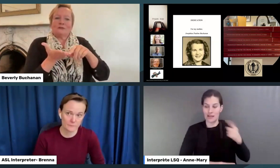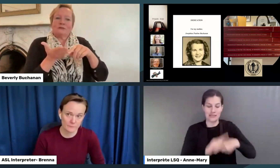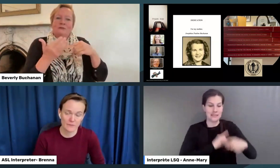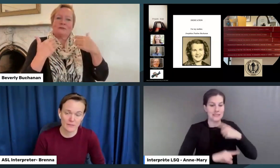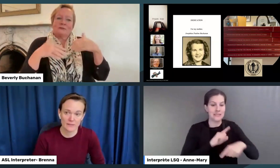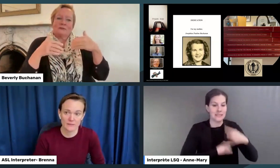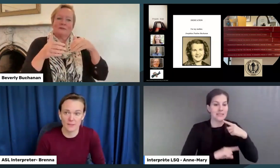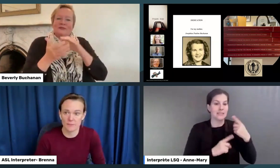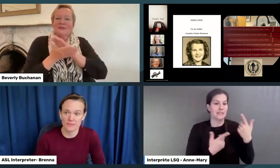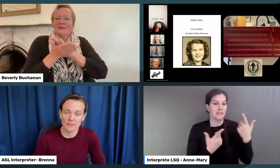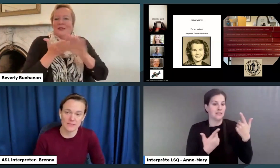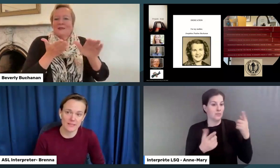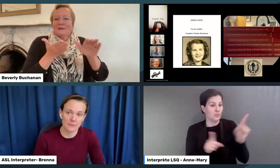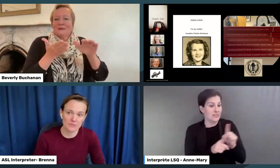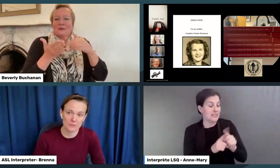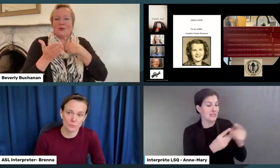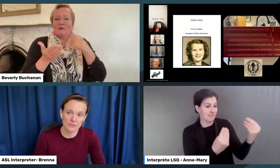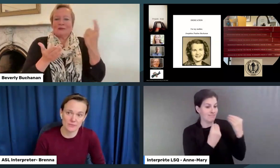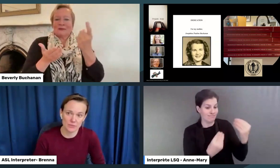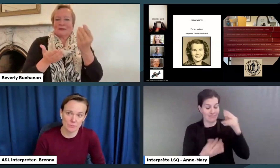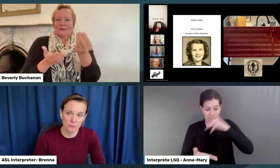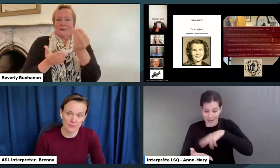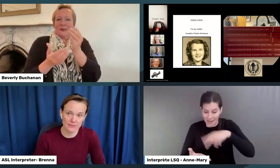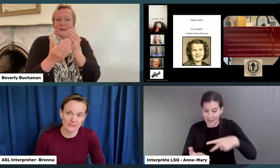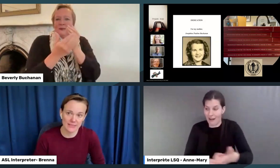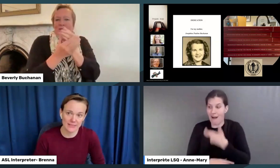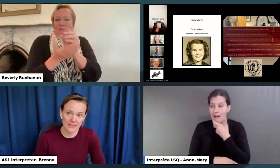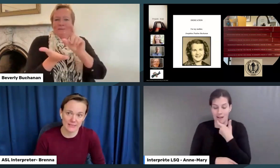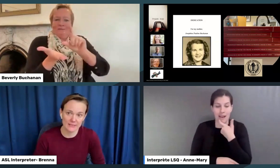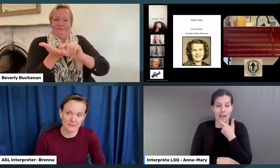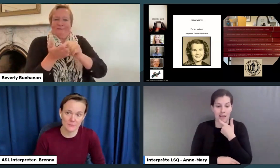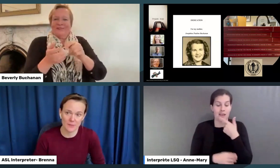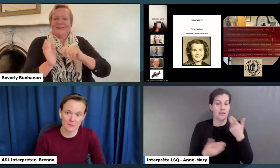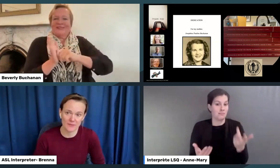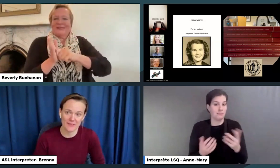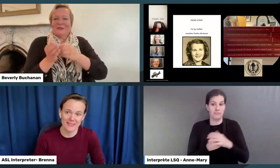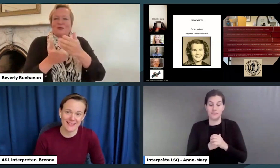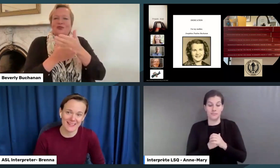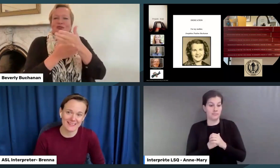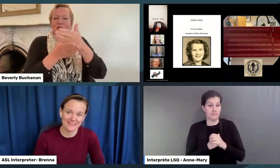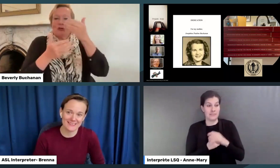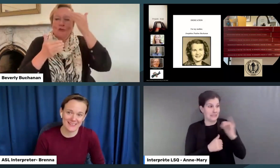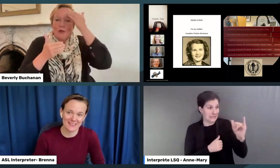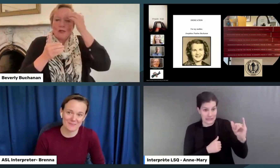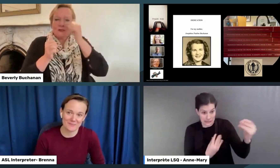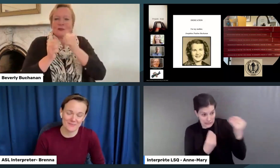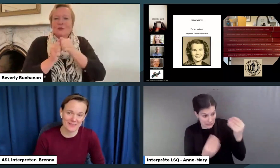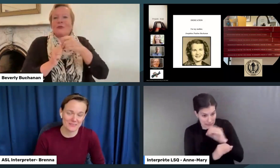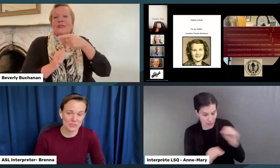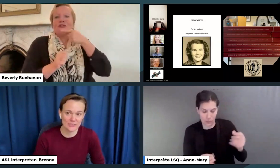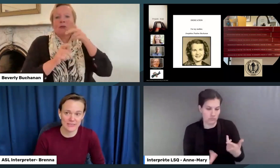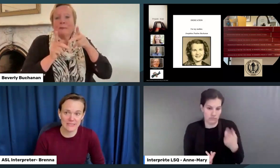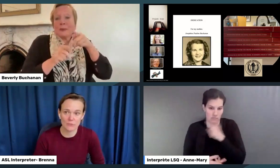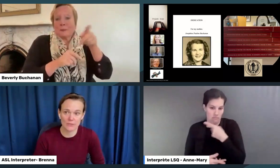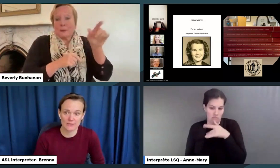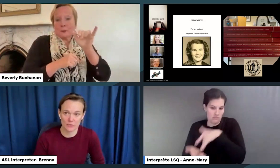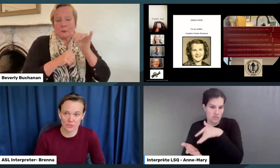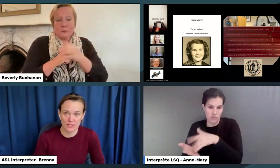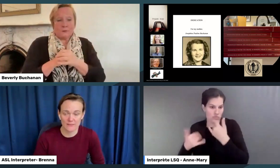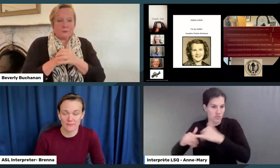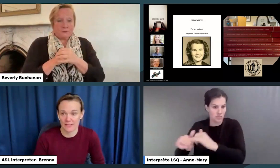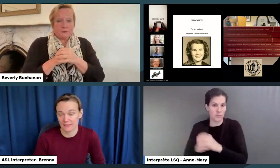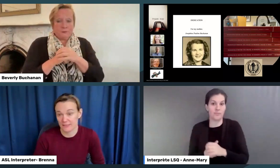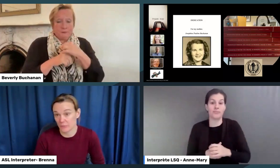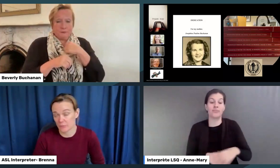La langue des signes des maritimes, en fait, le livre de recherche est dédié à ma mère. C'est un élément,